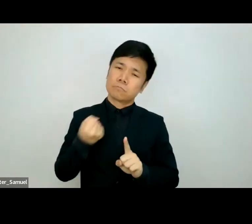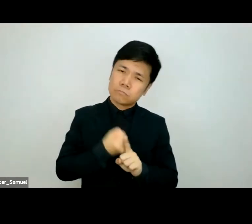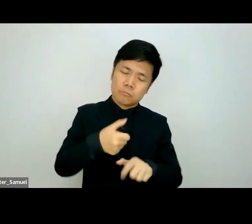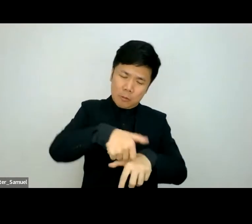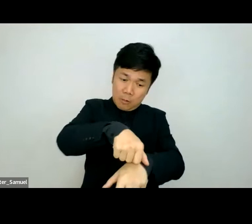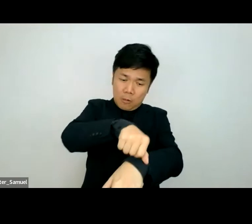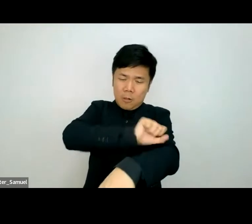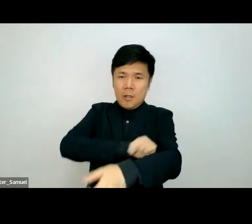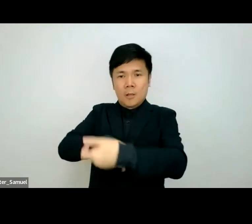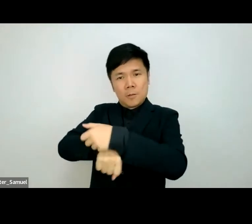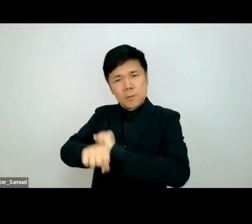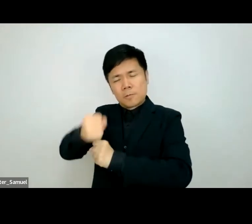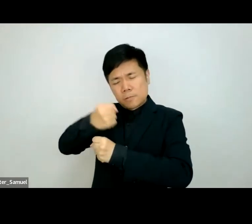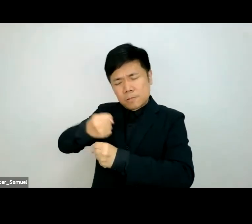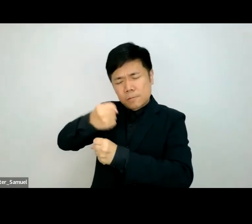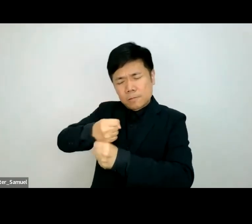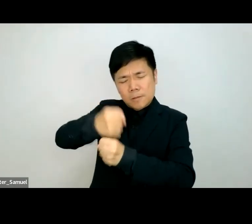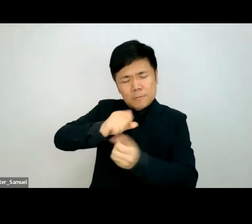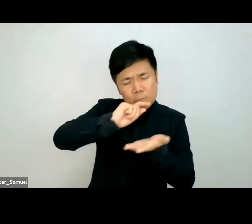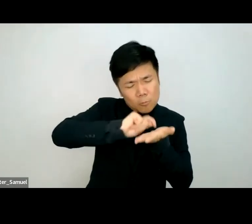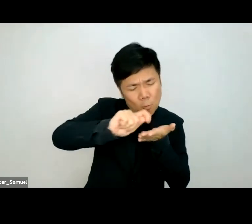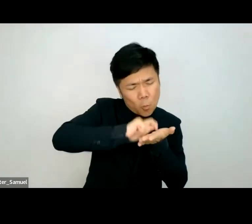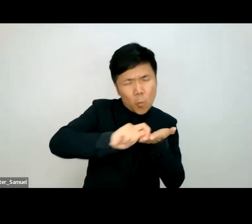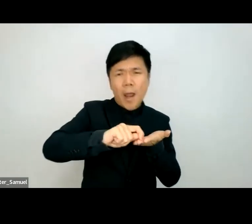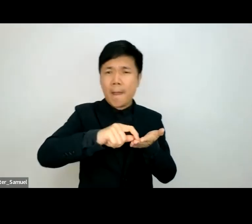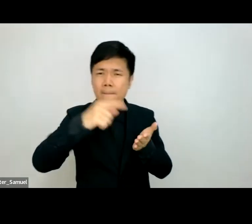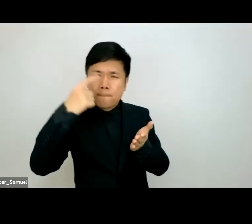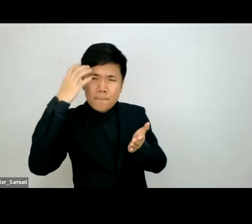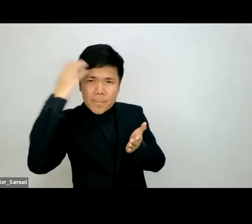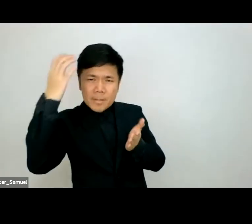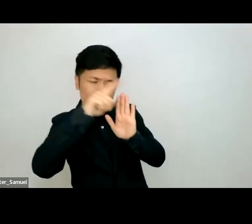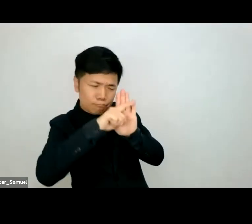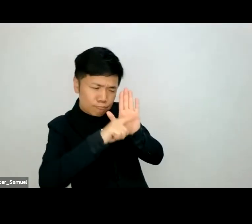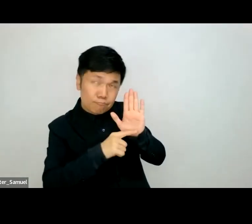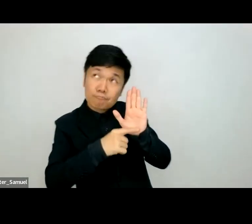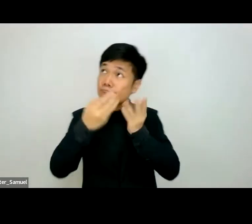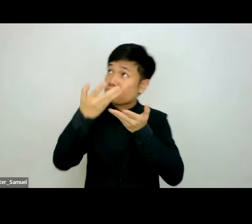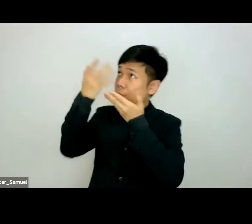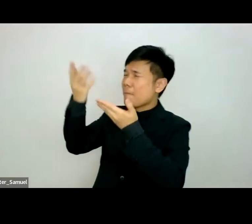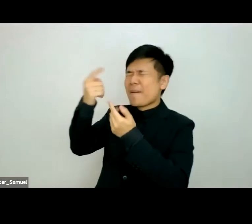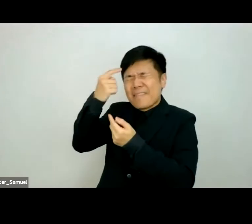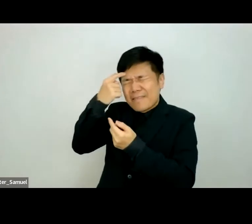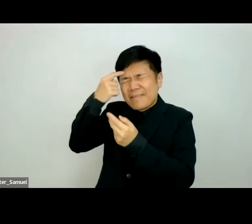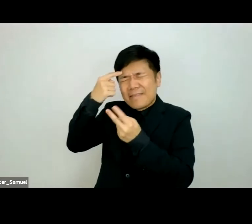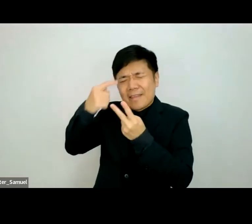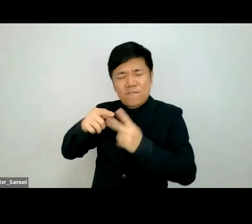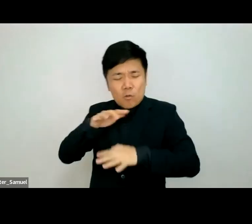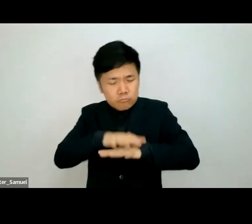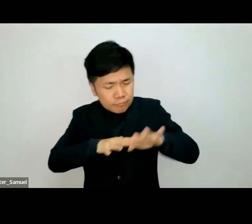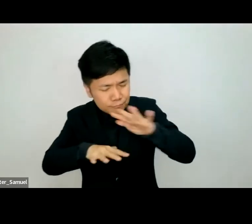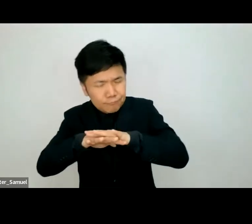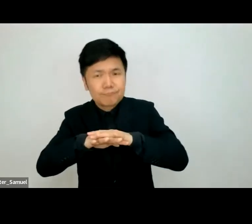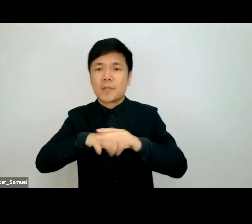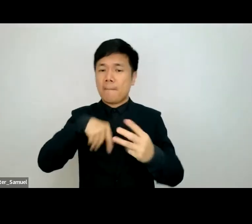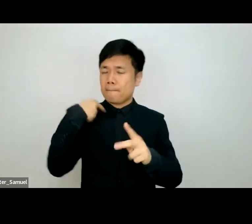pu développer une politique qui inclut les genres, les incapacités, les